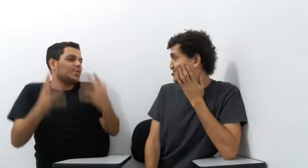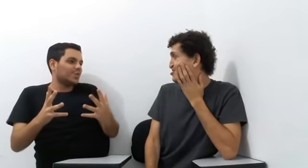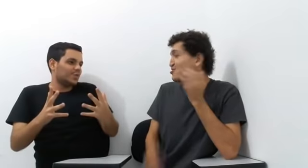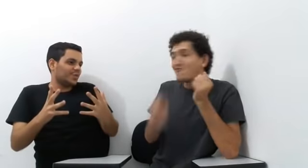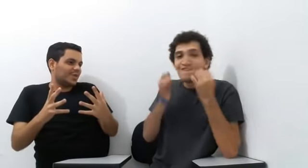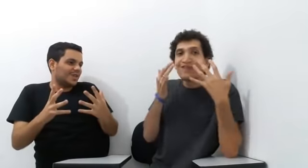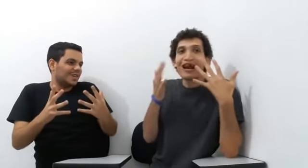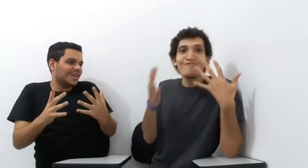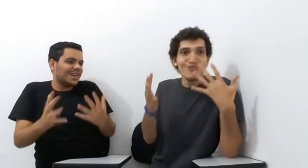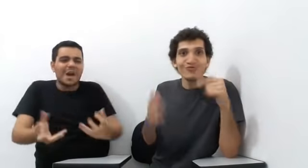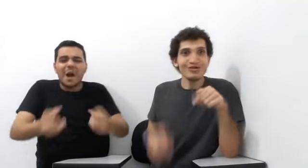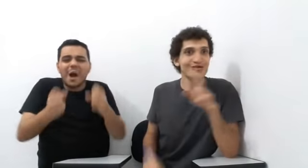maravilhoso.